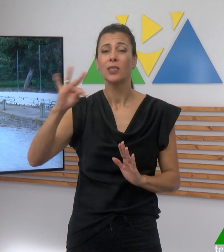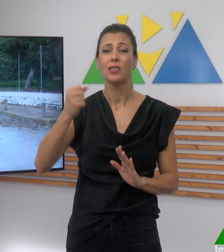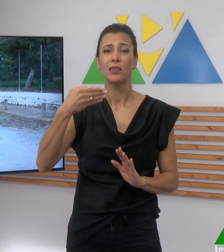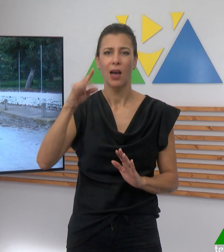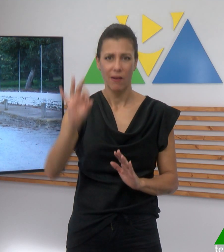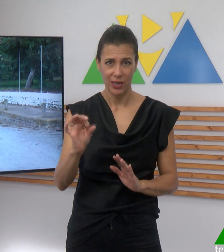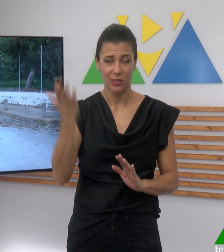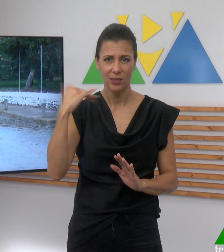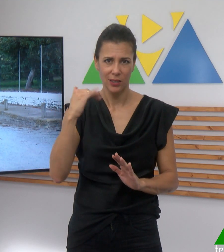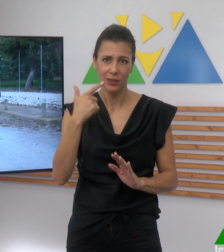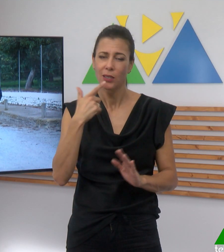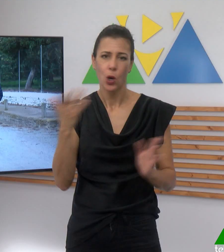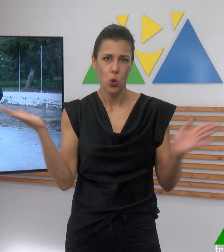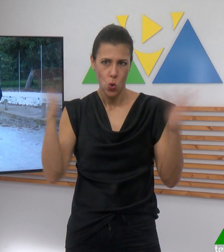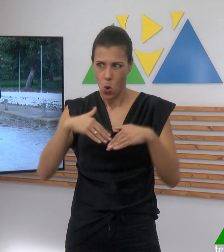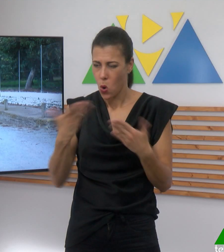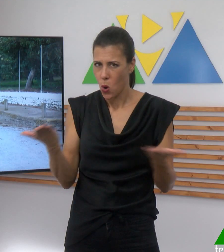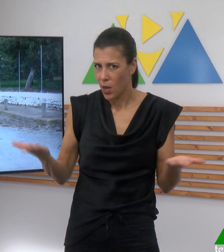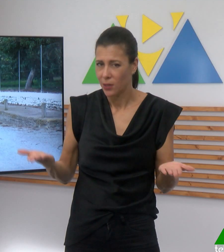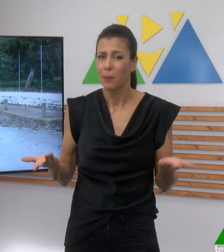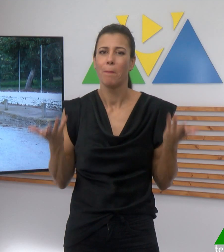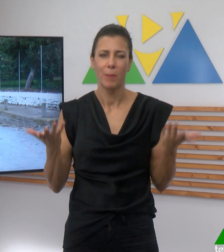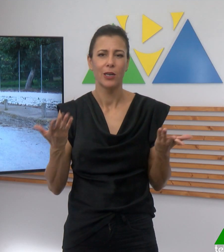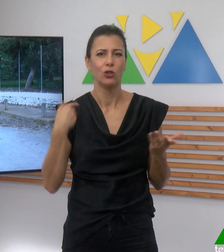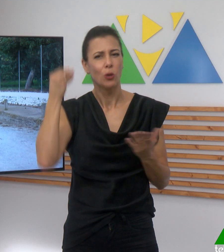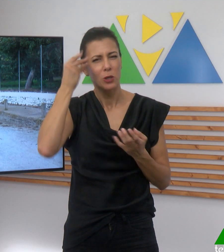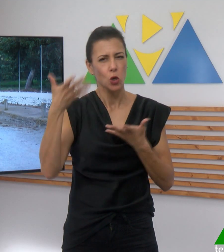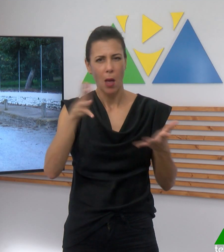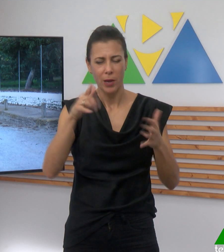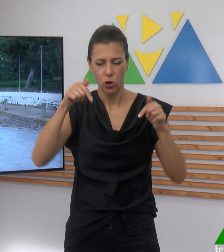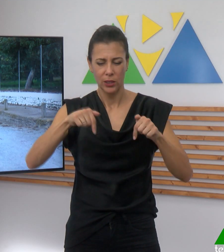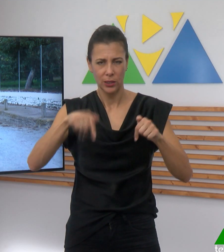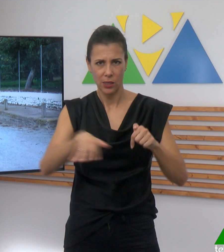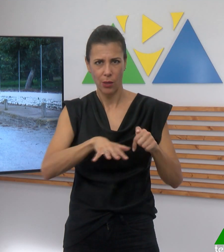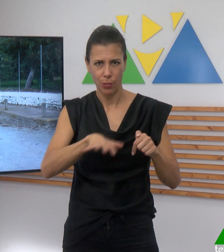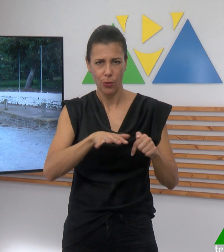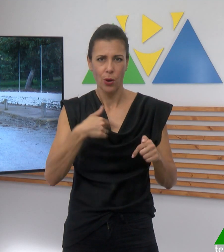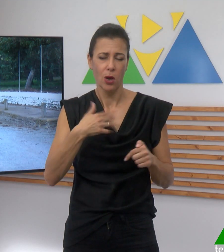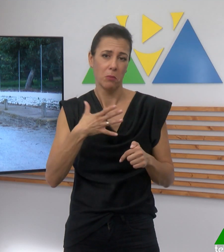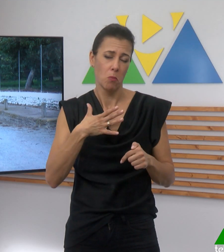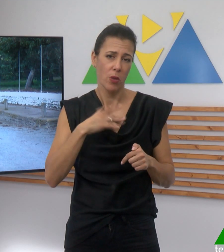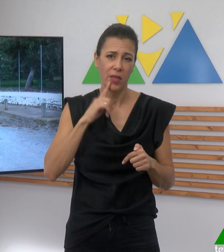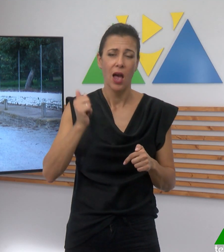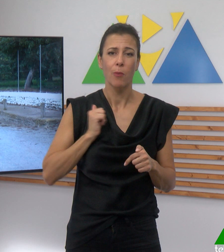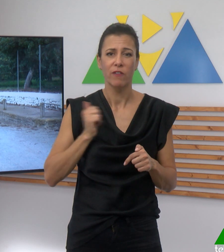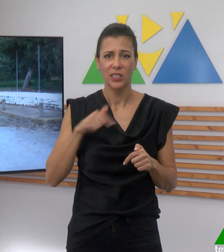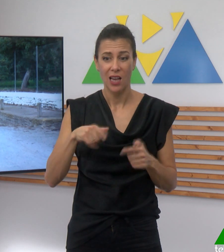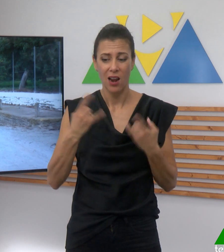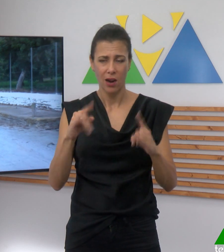reconocer no existe como como tal pero yo creo que más o menos en esta zona no donde quizás aprovechando est est r la rambla Santa